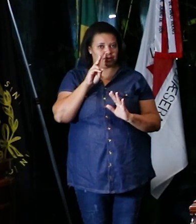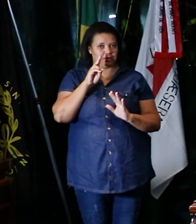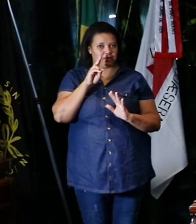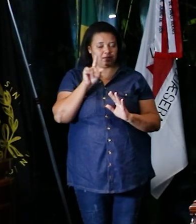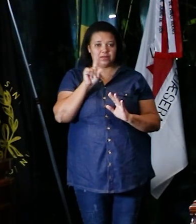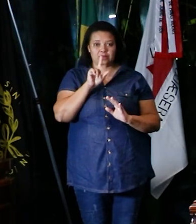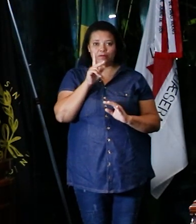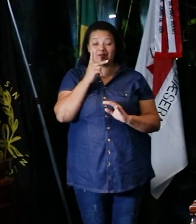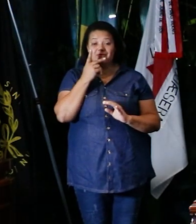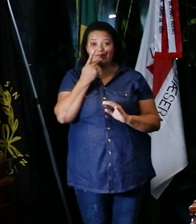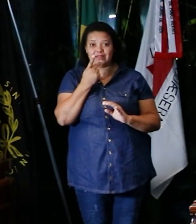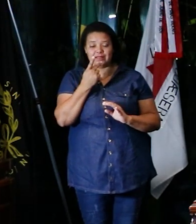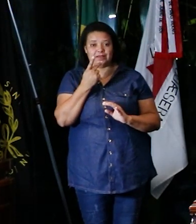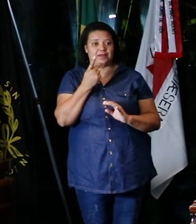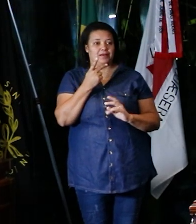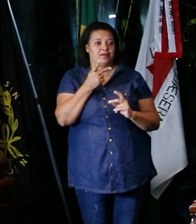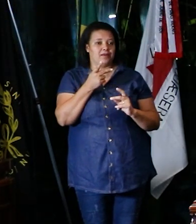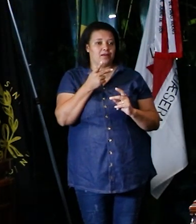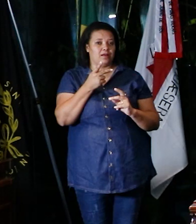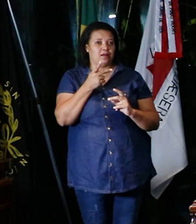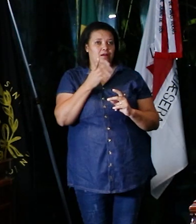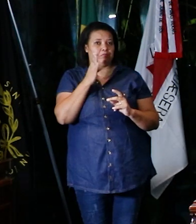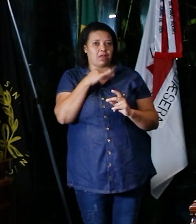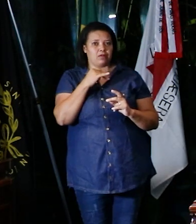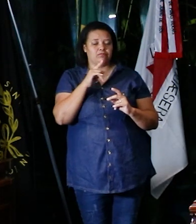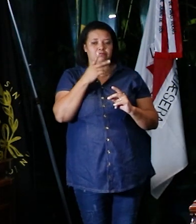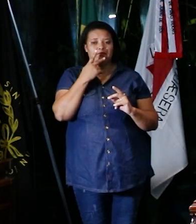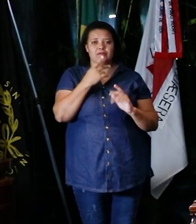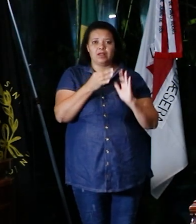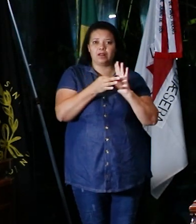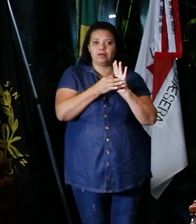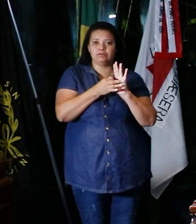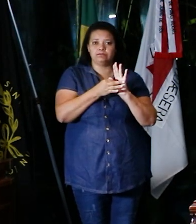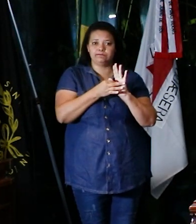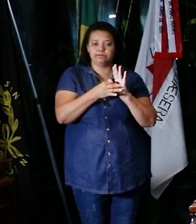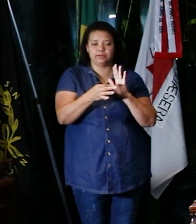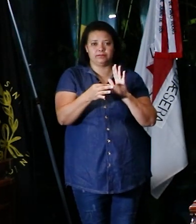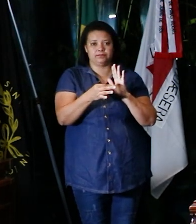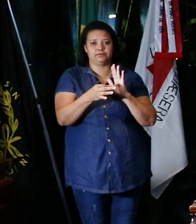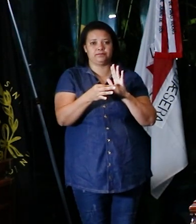Bach, não é isso. É criar uma situação em que Bach